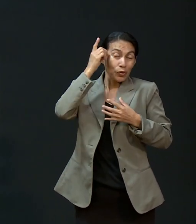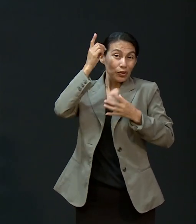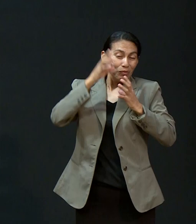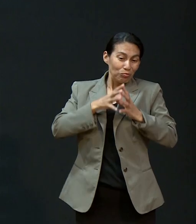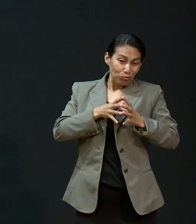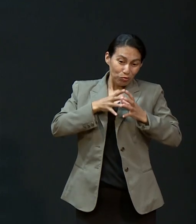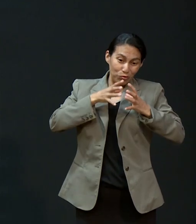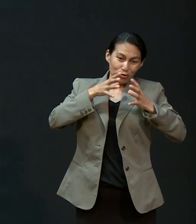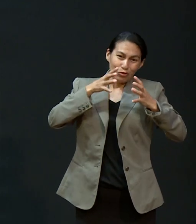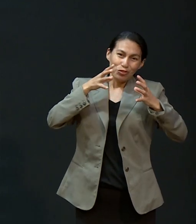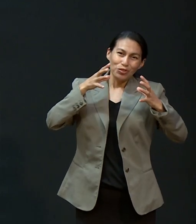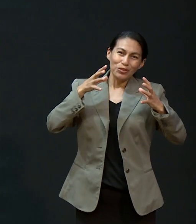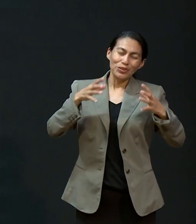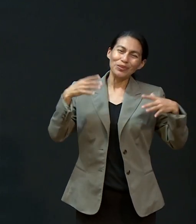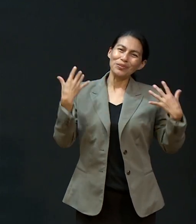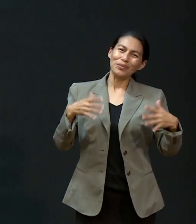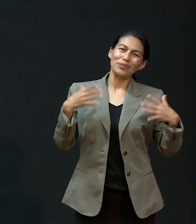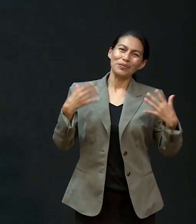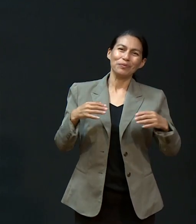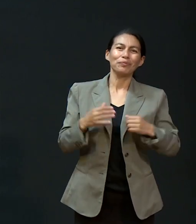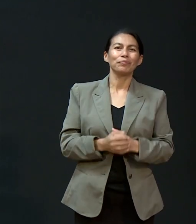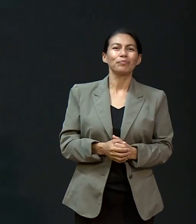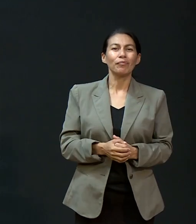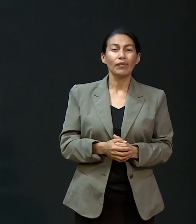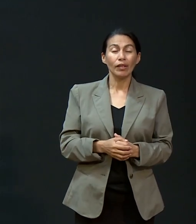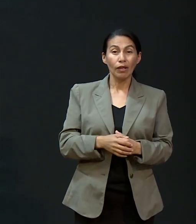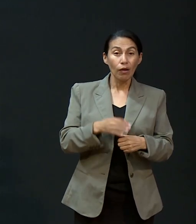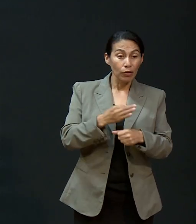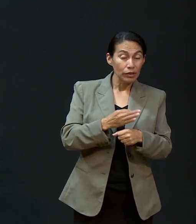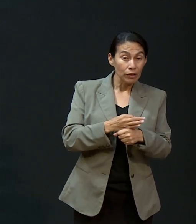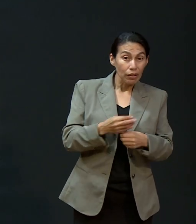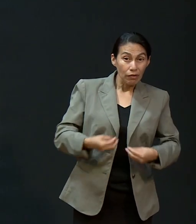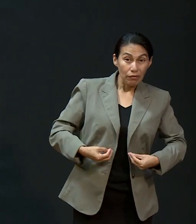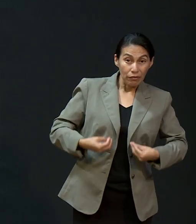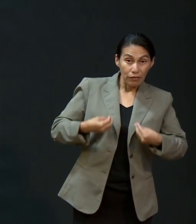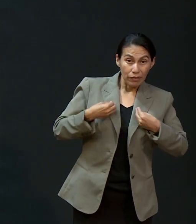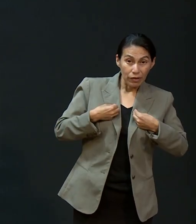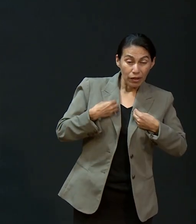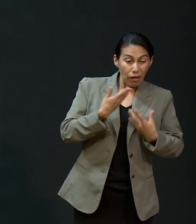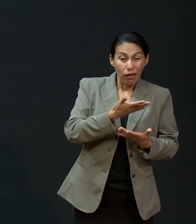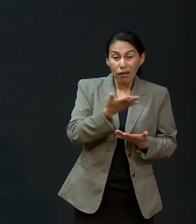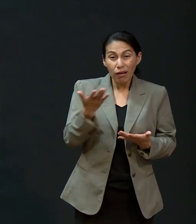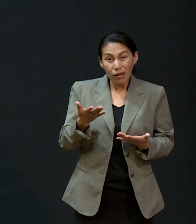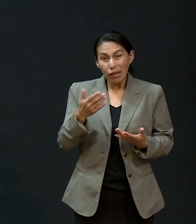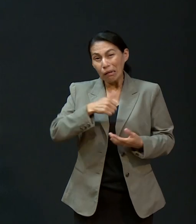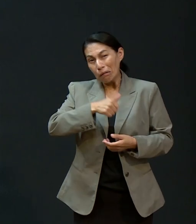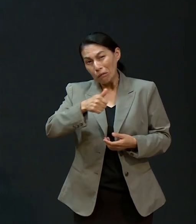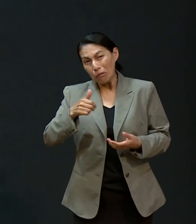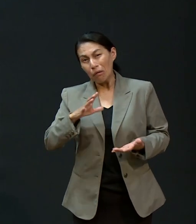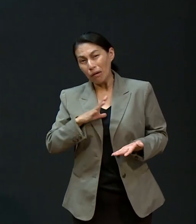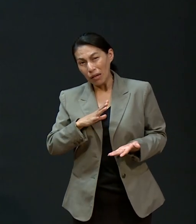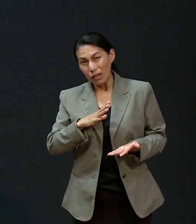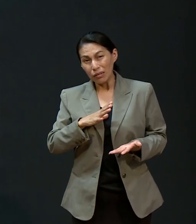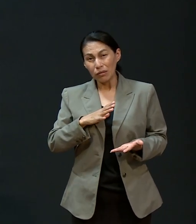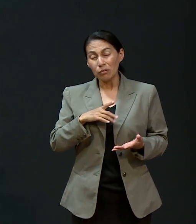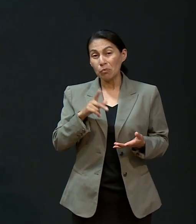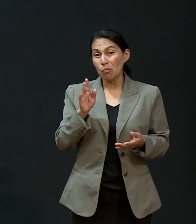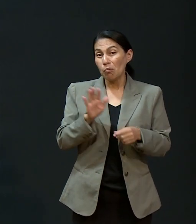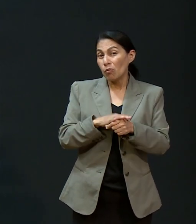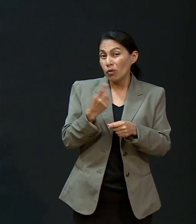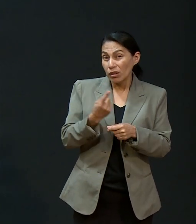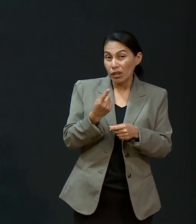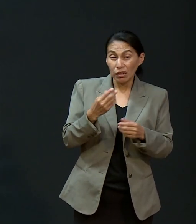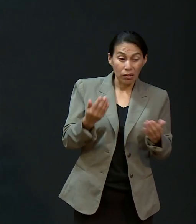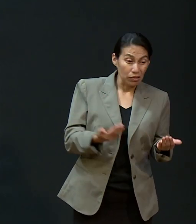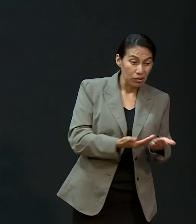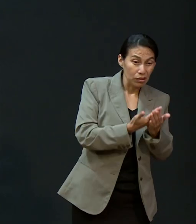esperanza y tu amor. Y en medio de la vida que está contada para nosotros, puesto que llevamos